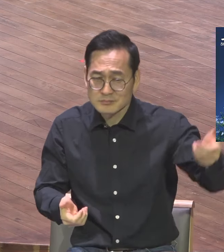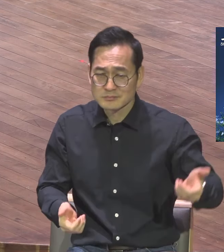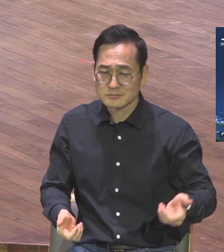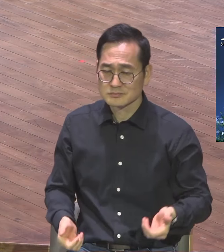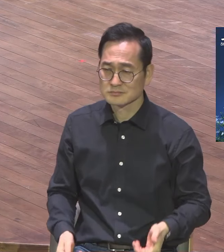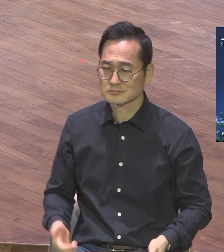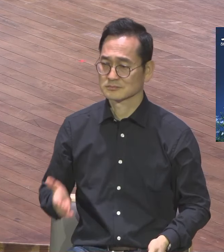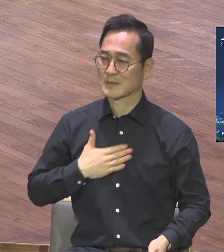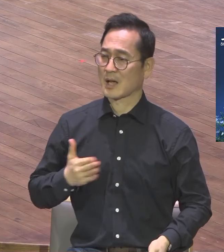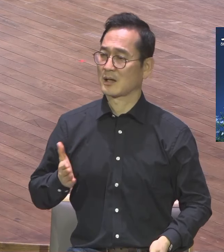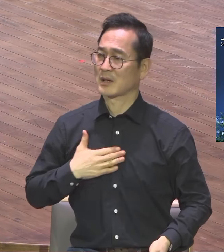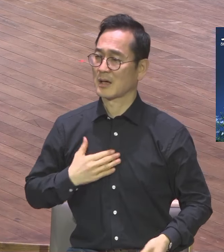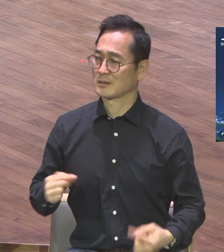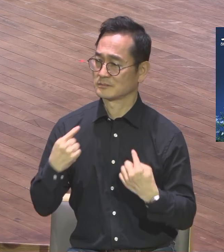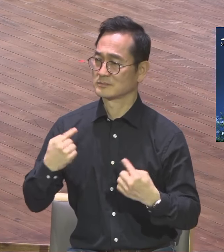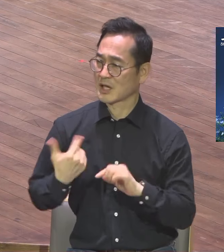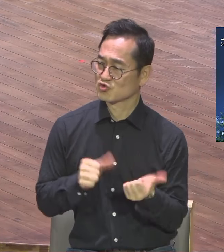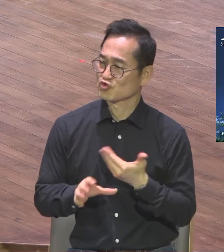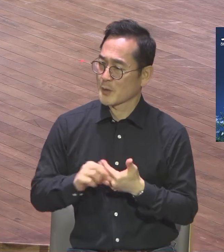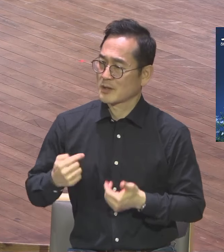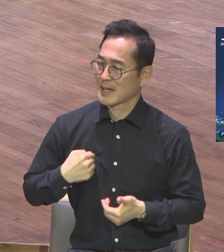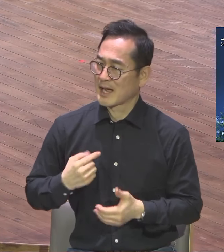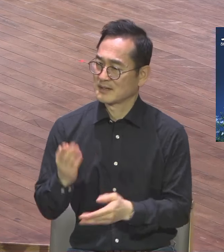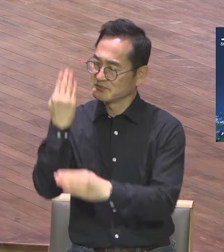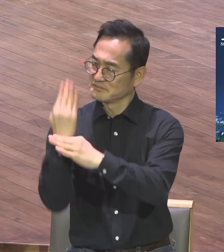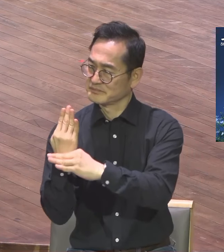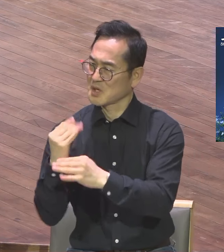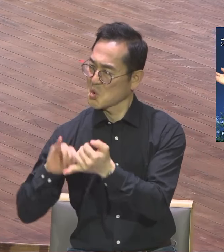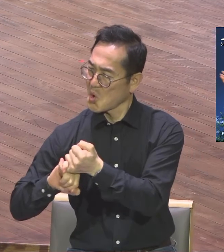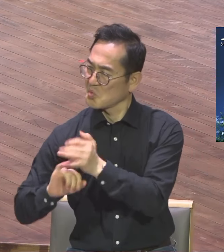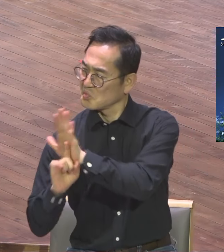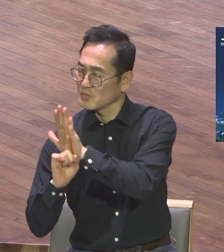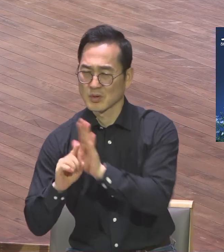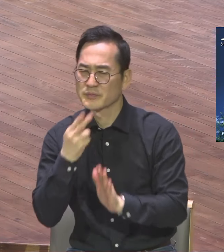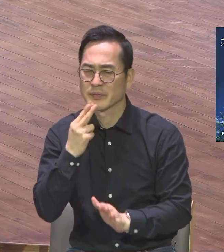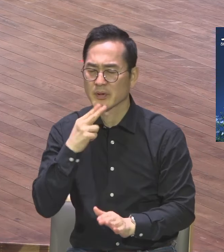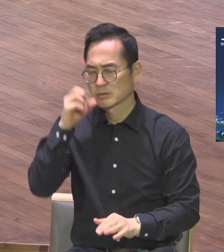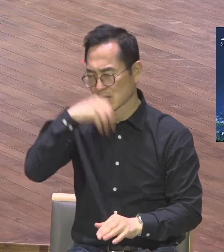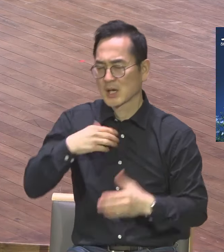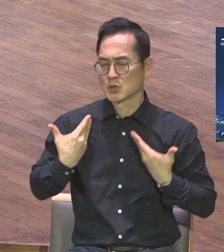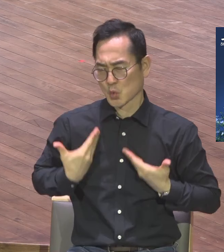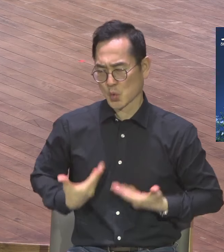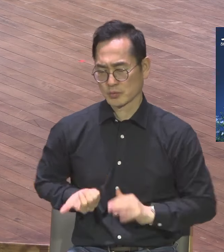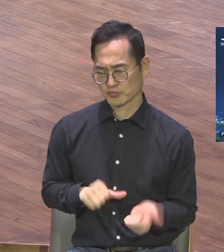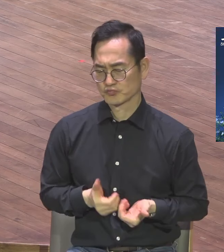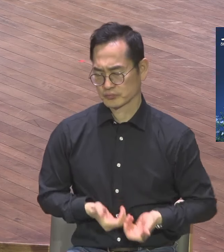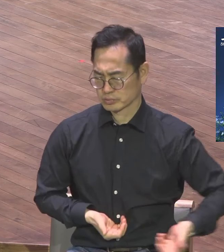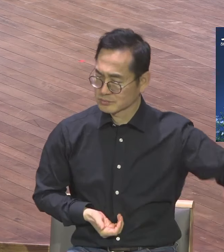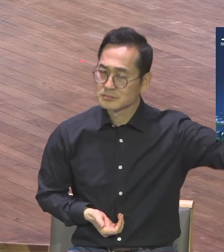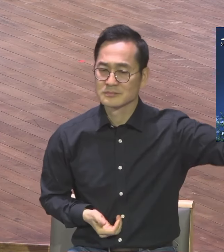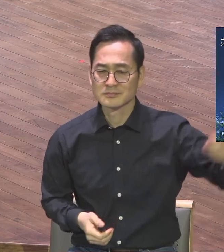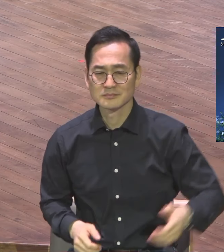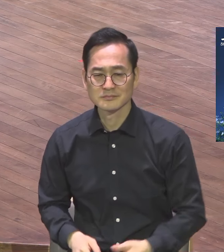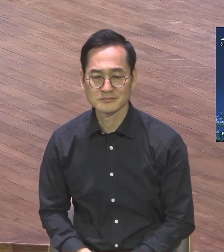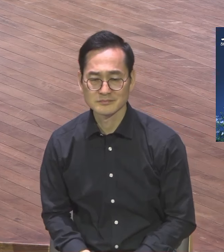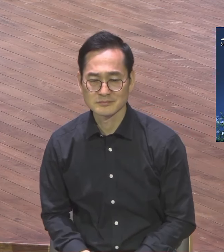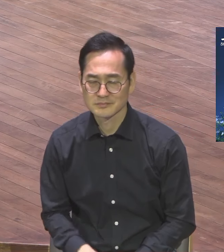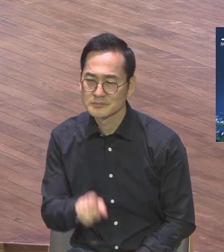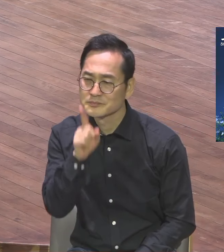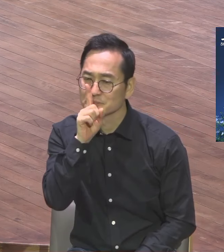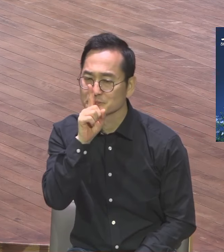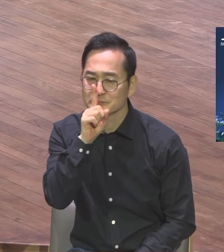생색내지 말고 그럴 때마다 기념비 세우지 말고 사라져. 복음 전하고 없어져.